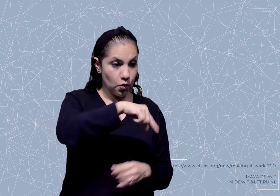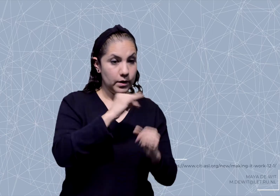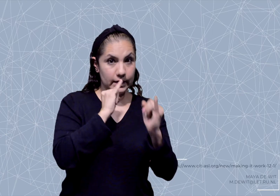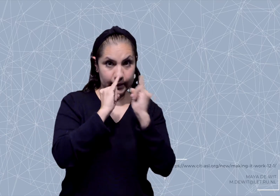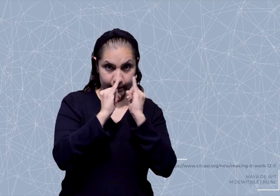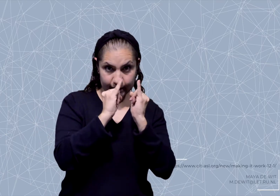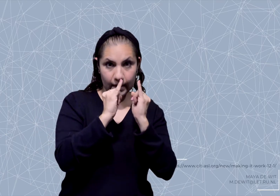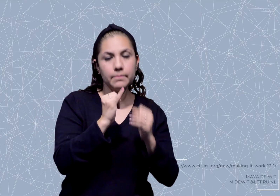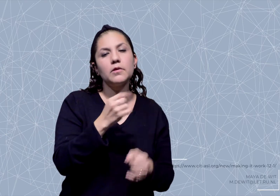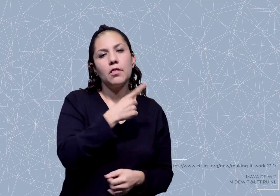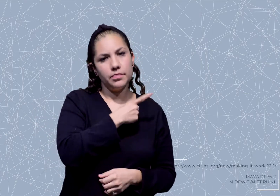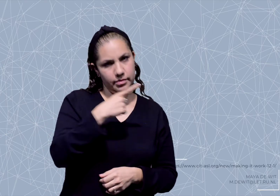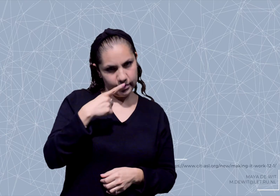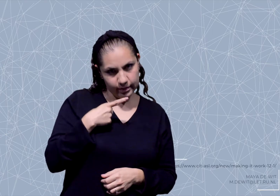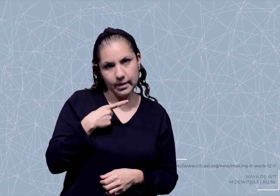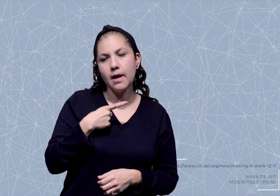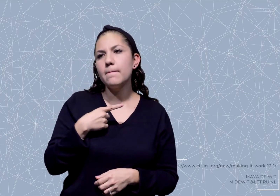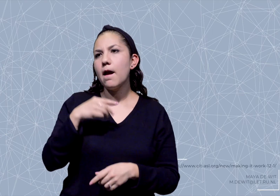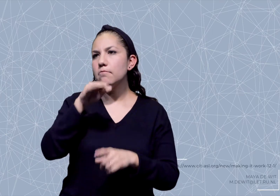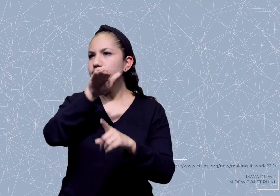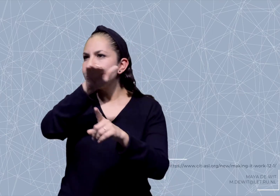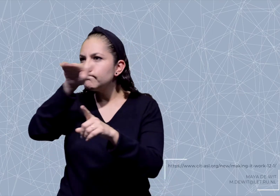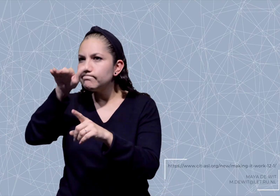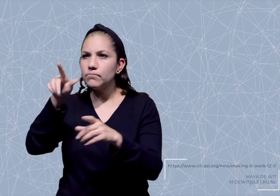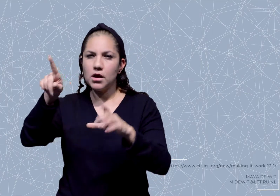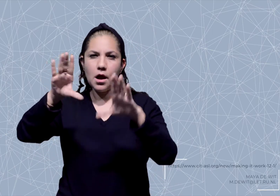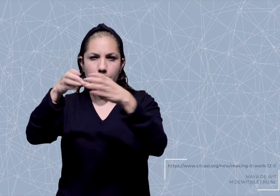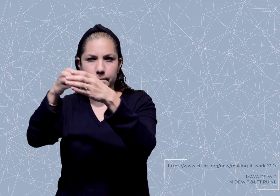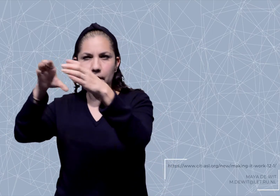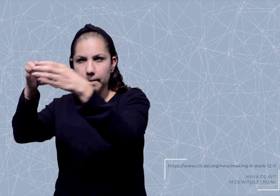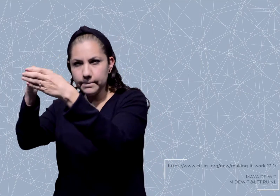También existe responsabilidad por parte de los intérpretes de